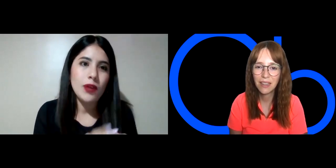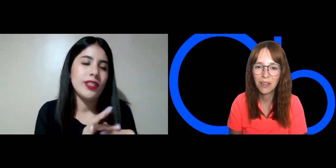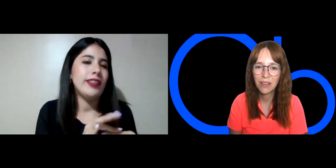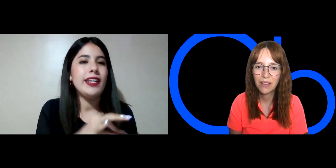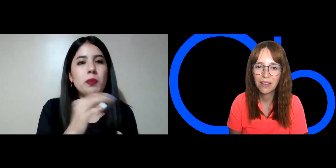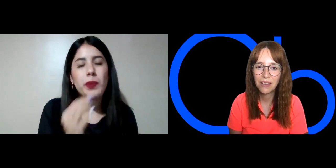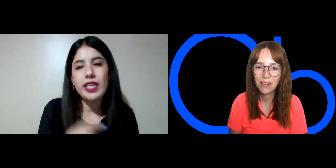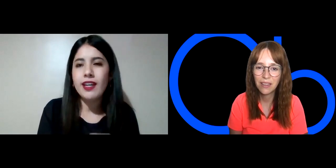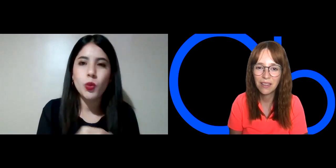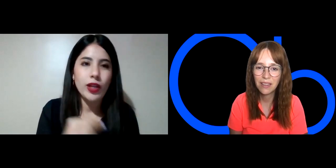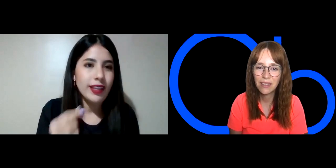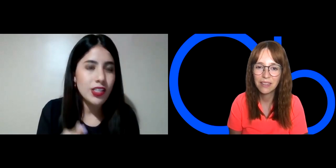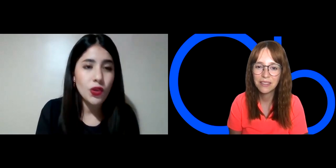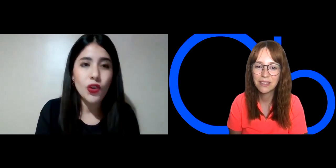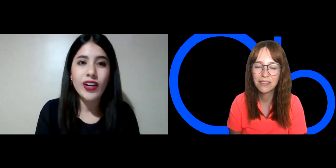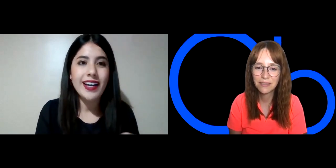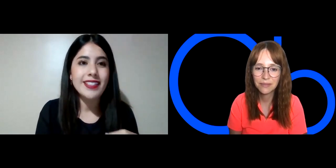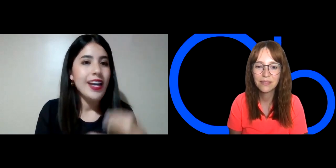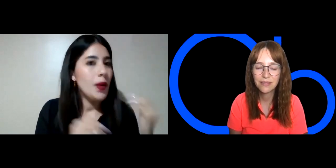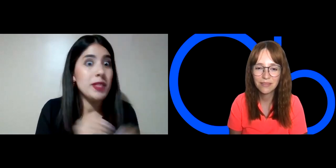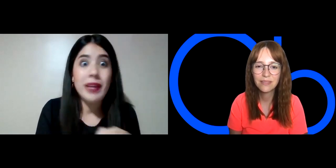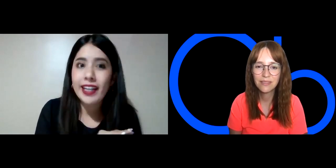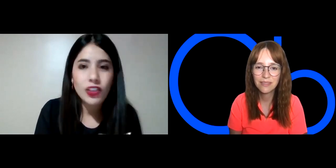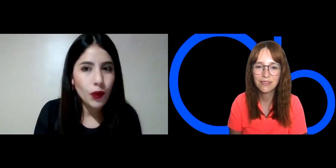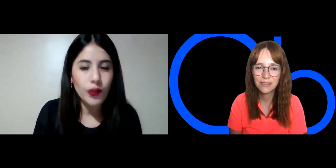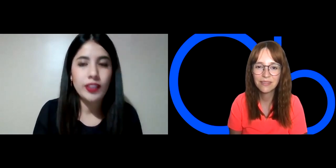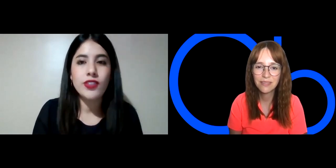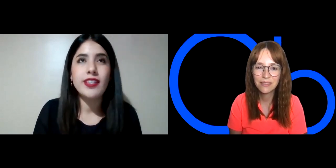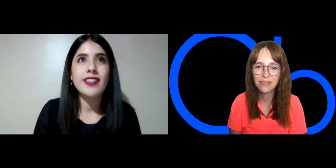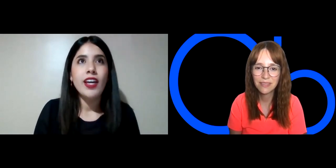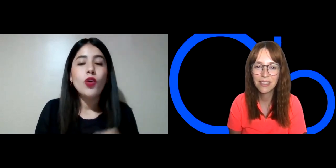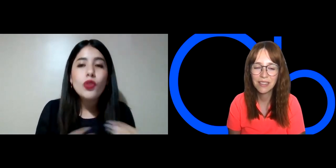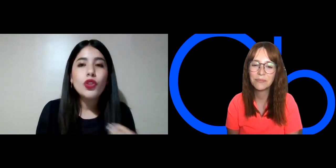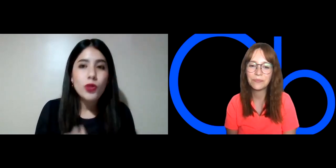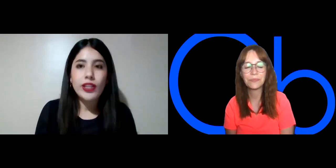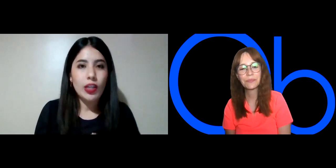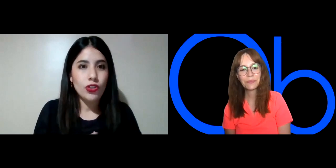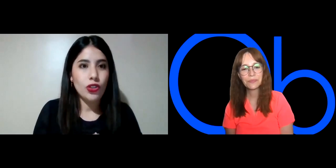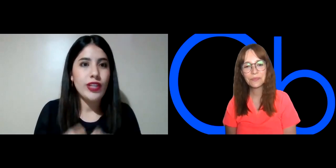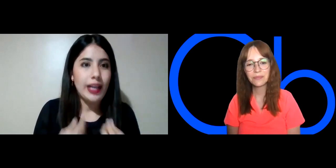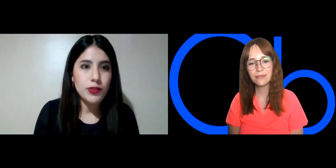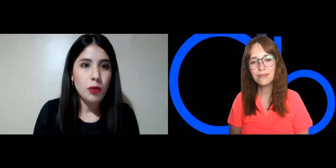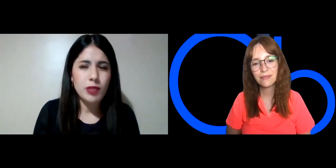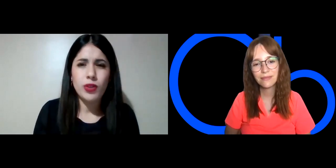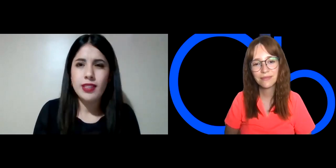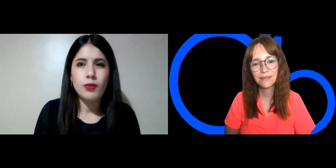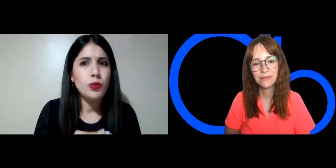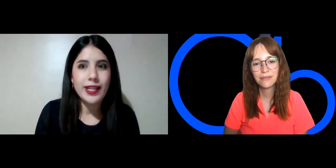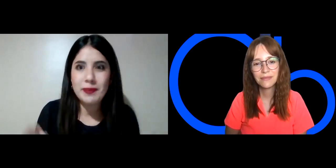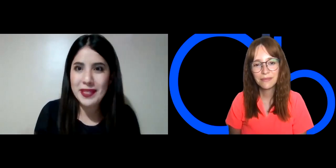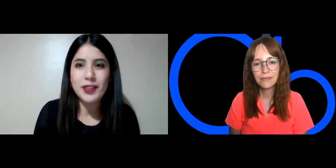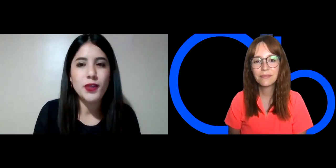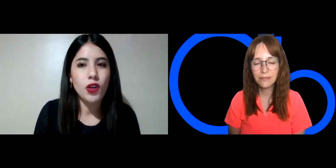pétalos, si tiene espinas, cuántas hojas, lo explican todo. Entonces, justo buscan que nosotros hagamos lo mismo, que seamos